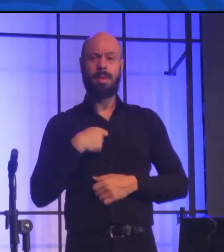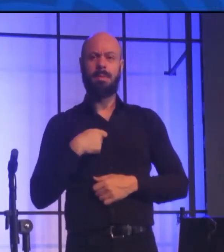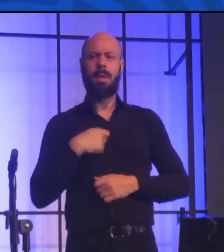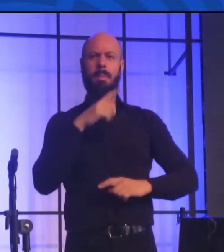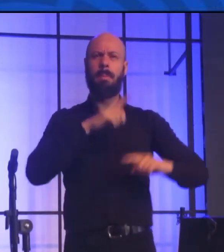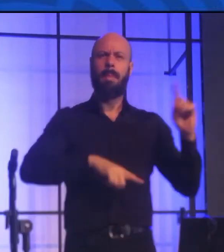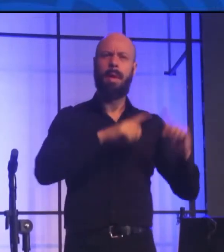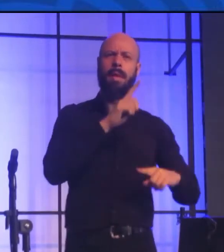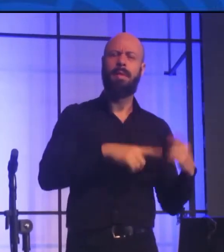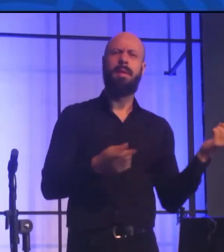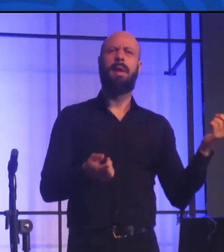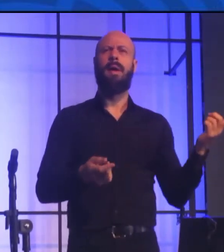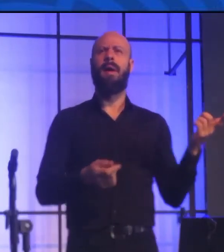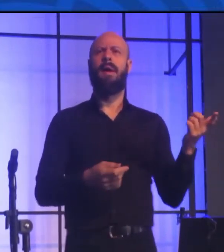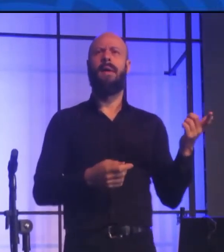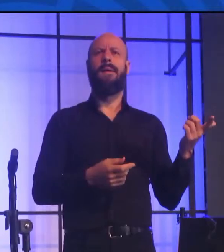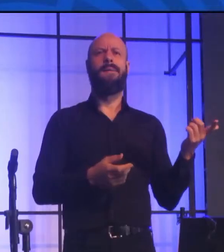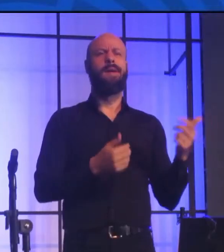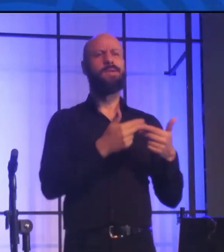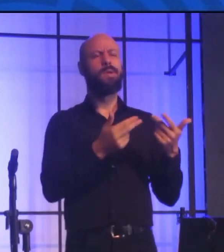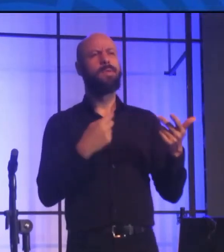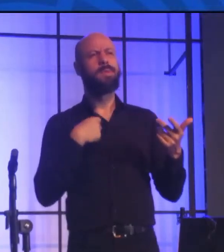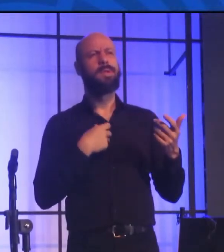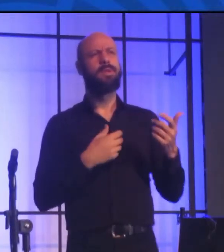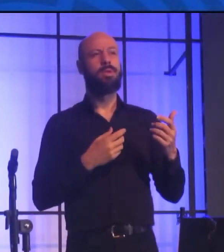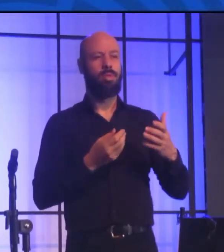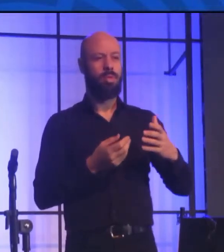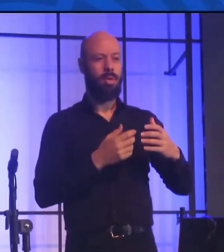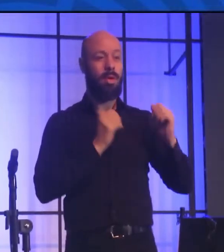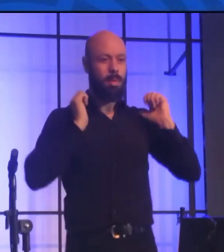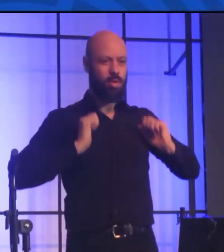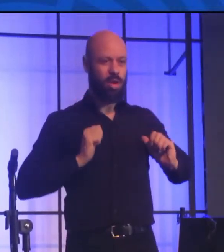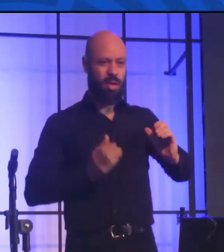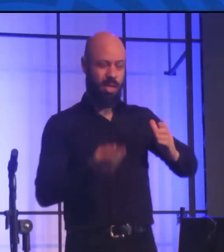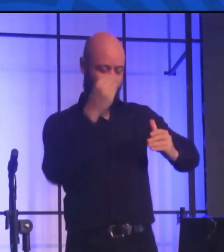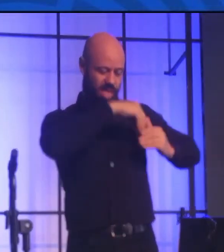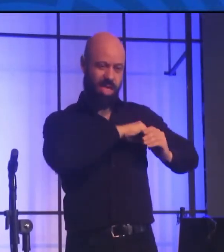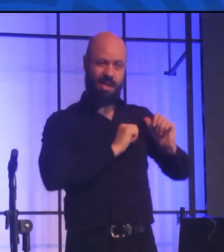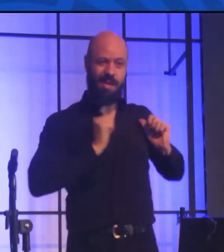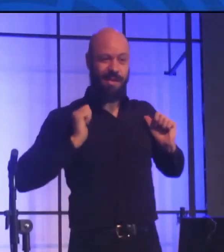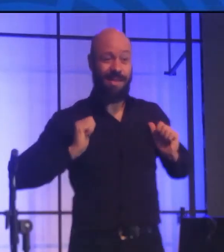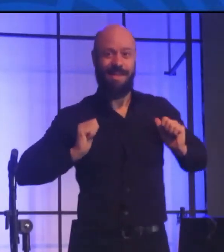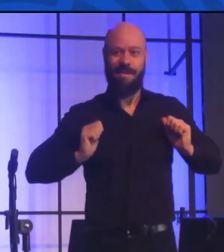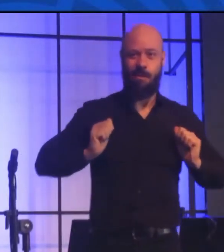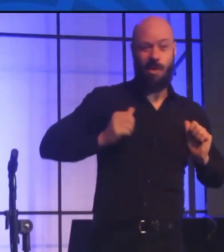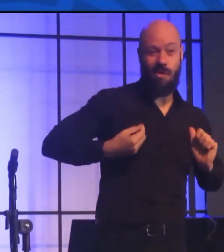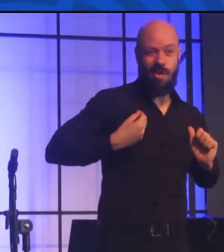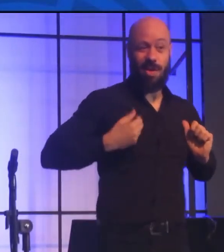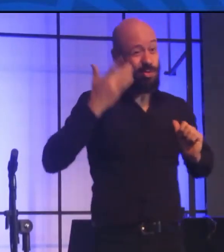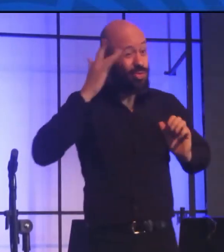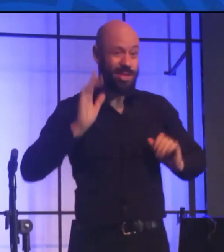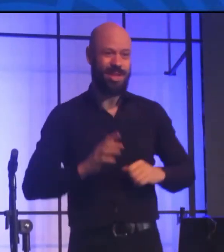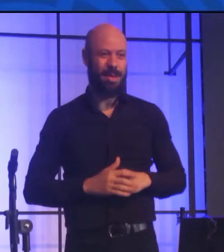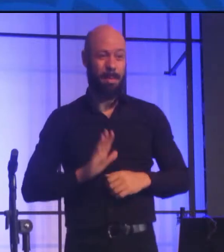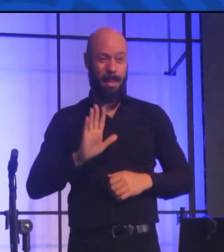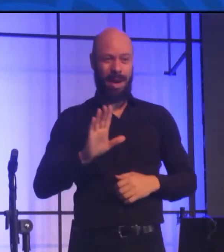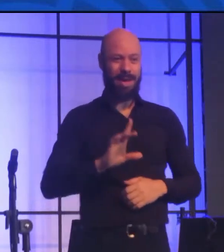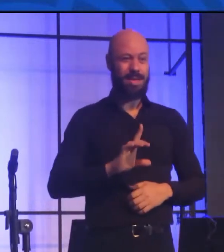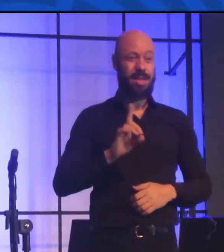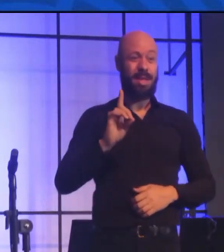no bolso, quais as coisas que eu tenho que levar na mochila. Então eu preciso de um Deus que diz para mim: eu sou o que